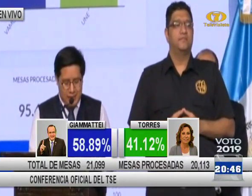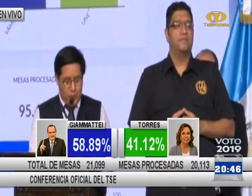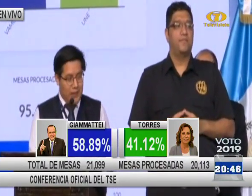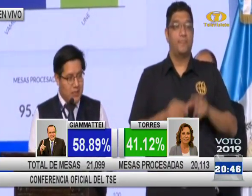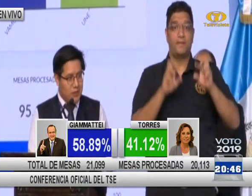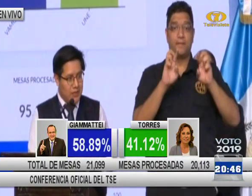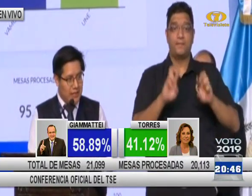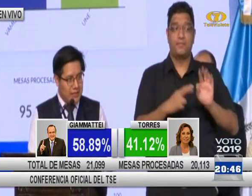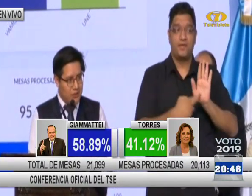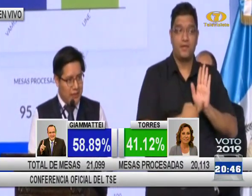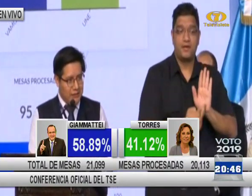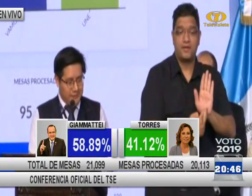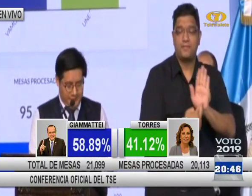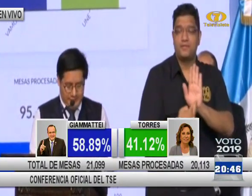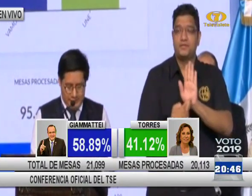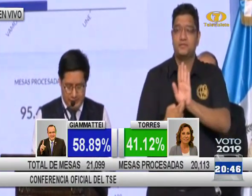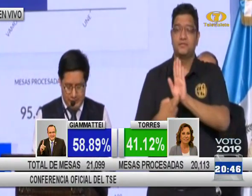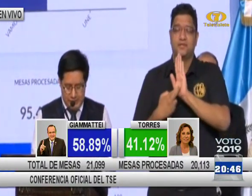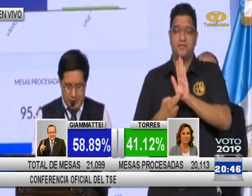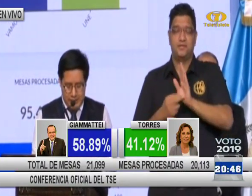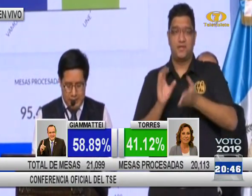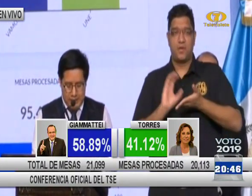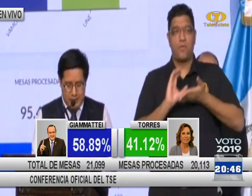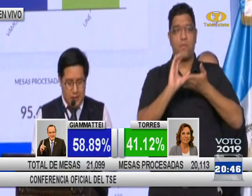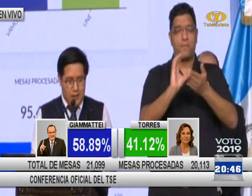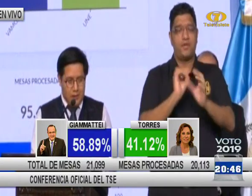representantes de la cooperación internacional,